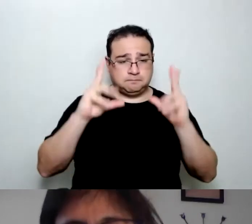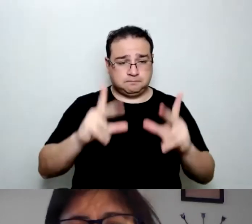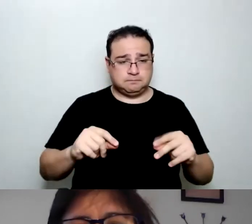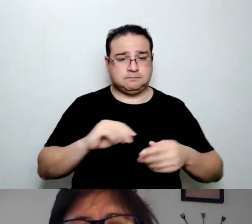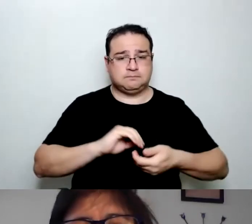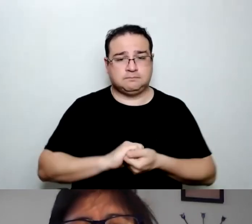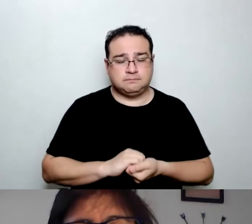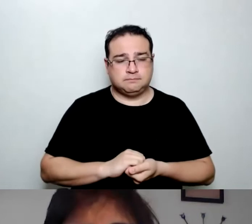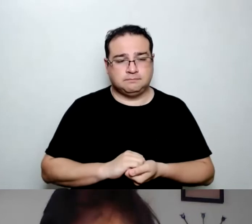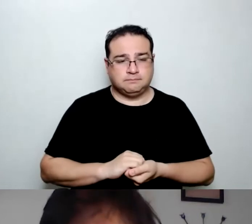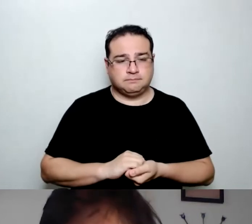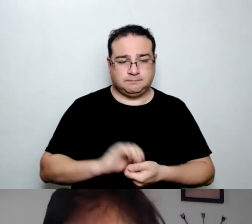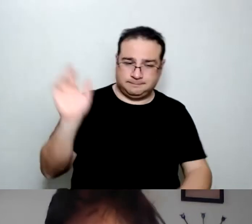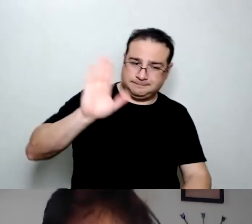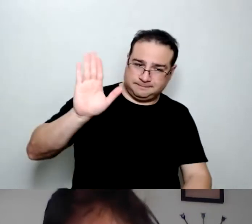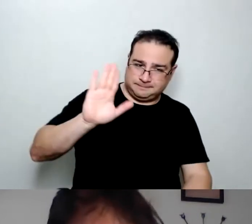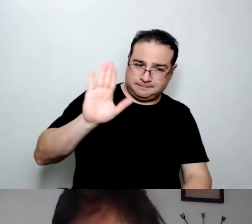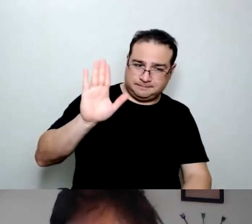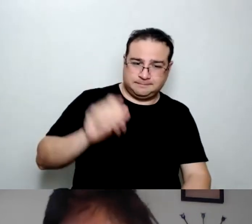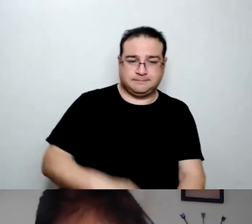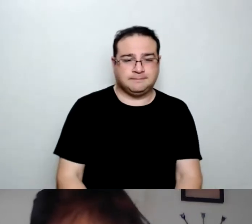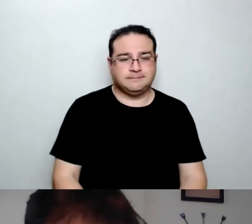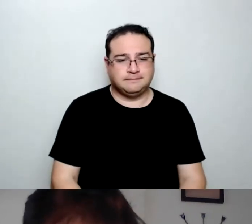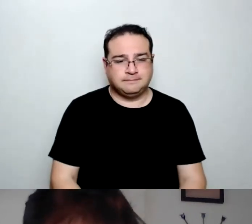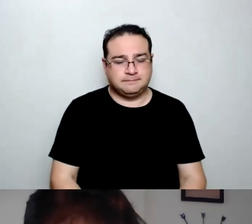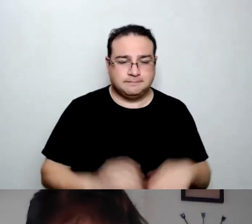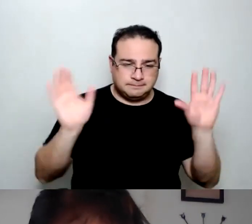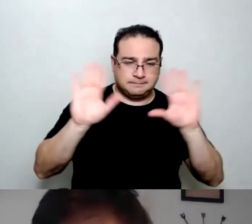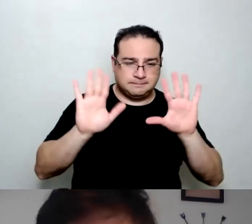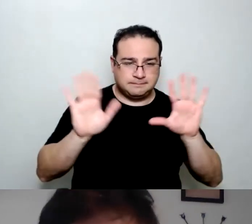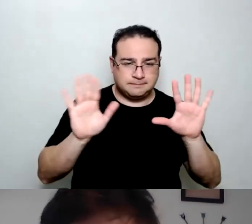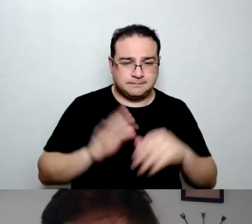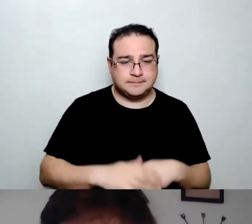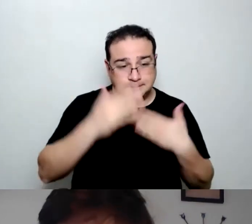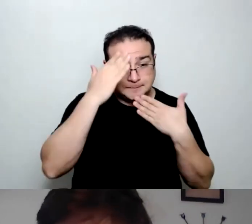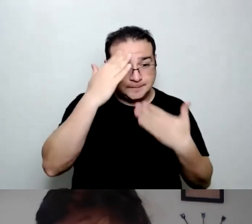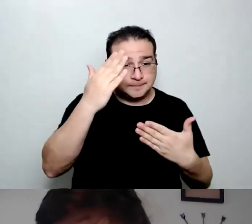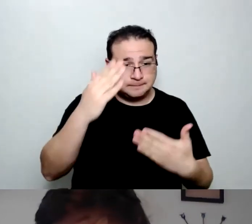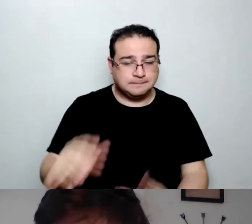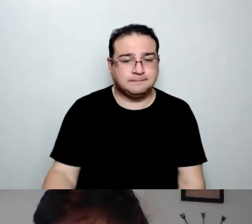mundo e até mais. Tchau, tchau. Tchau, obrigada.